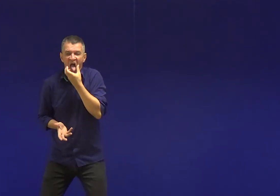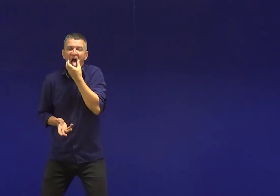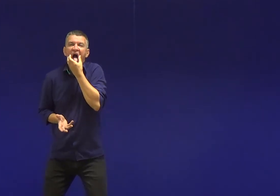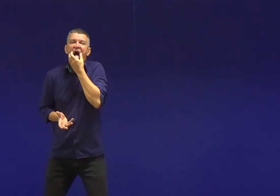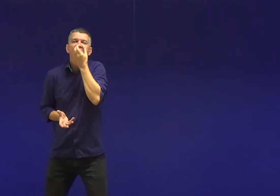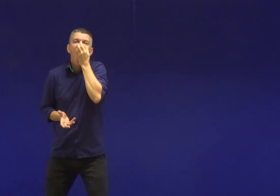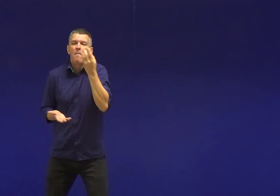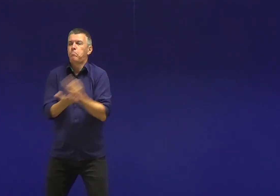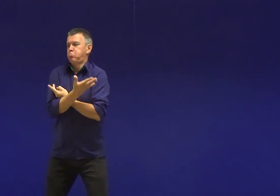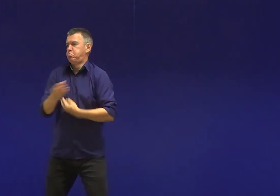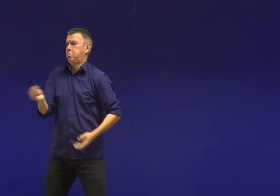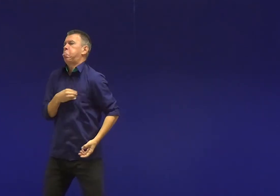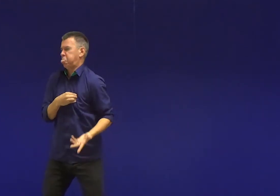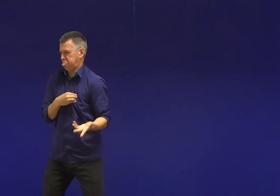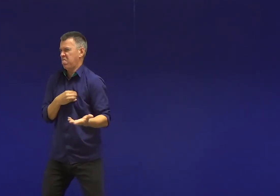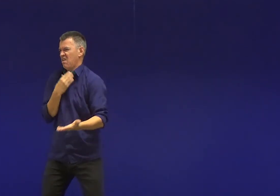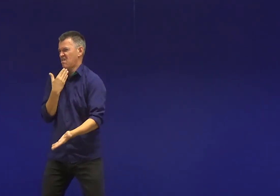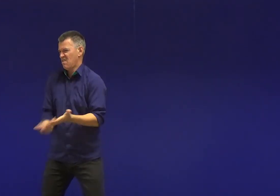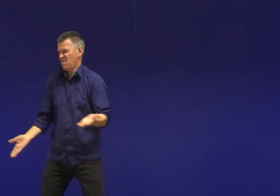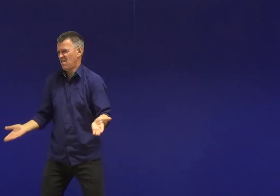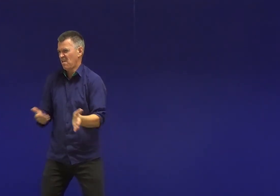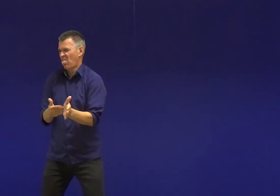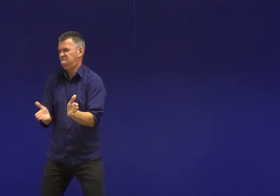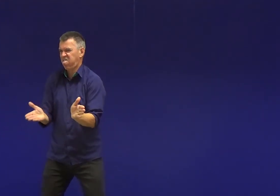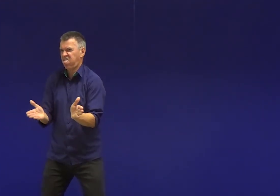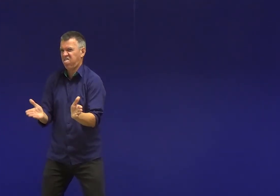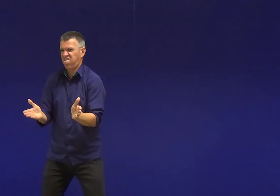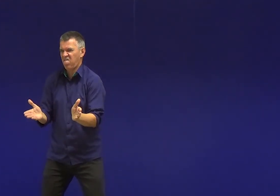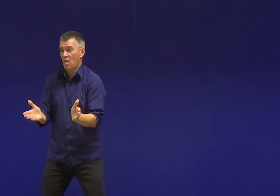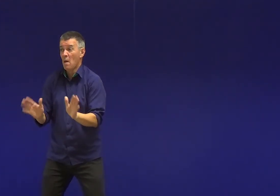eles comeram a maçã que eles não podiam comer, e então pecaram.